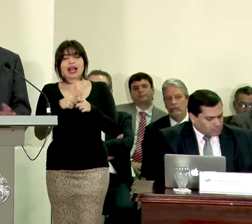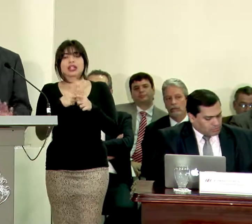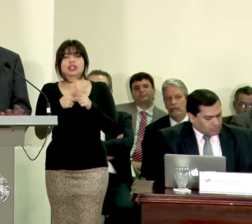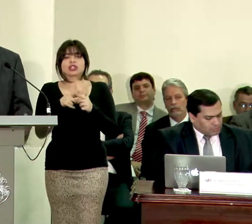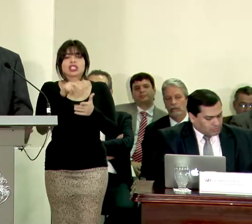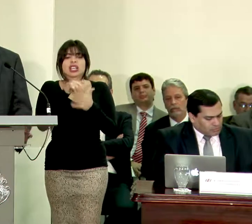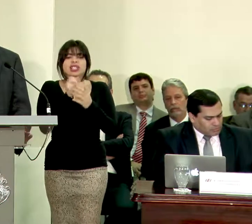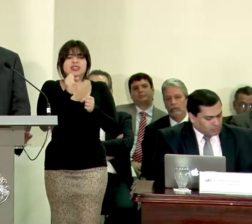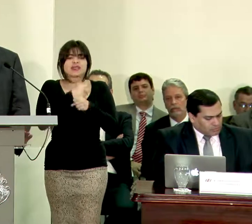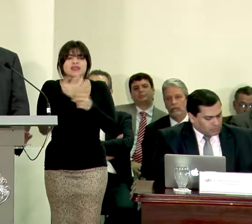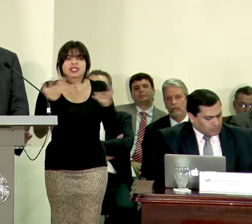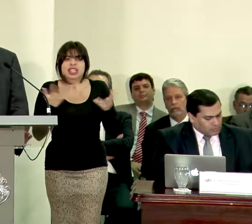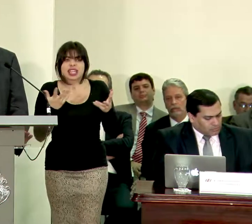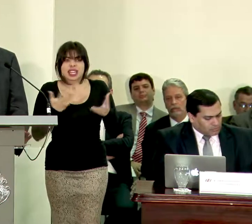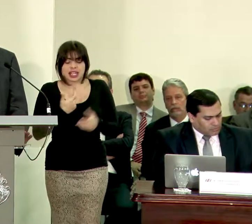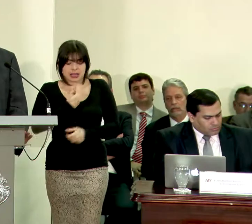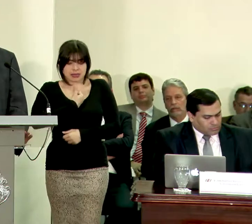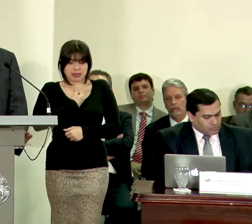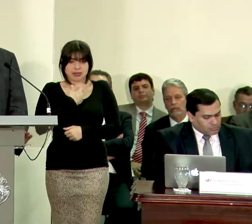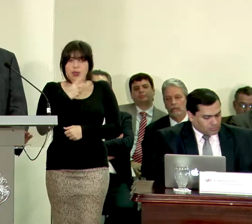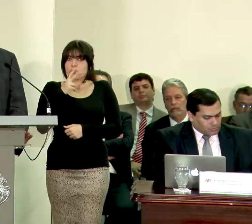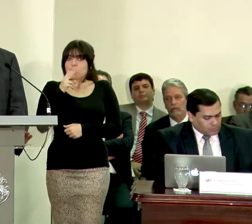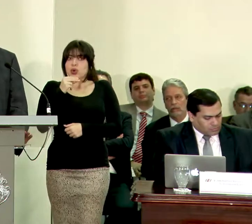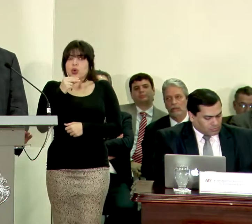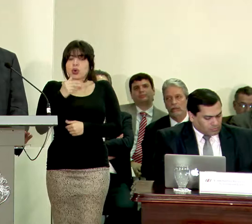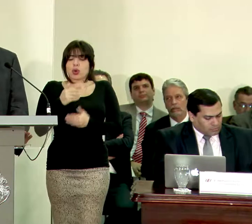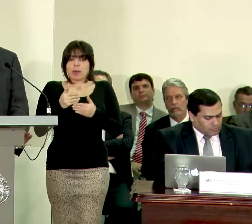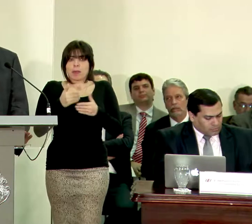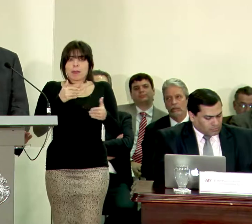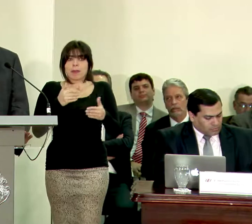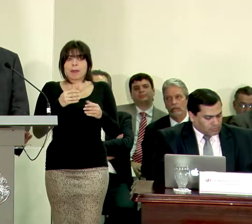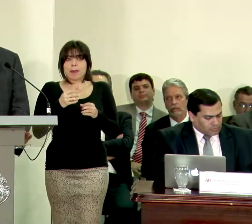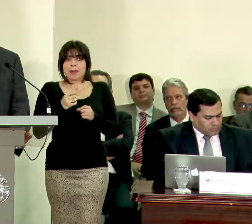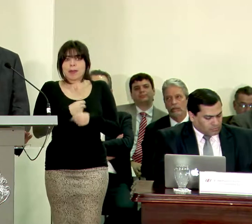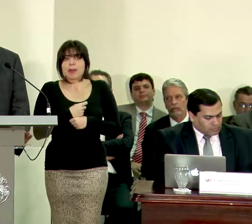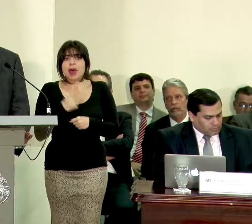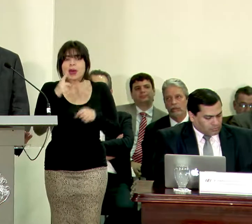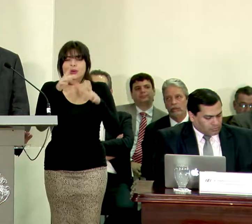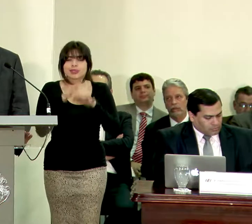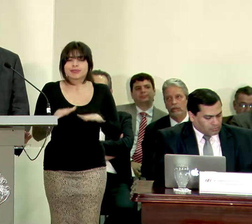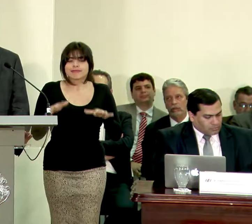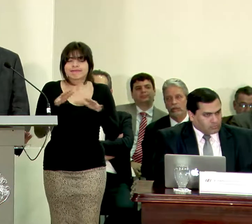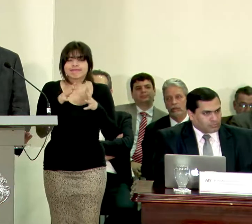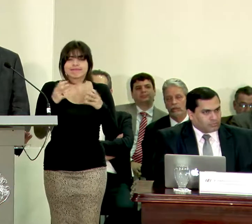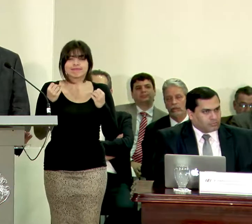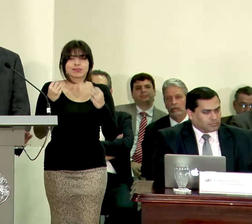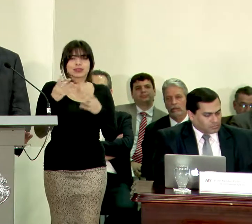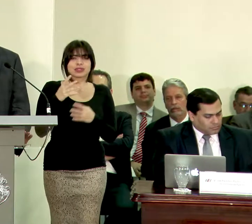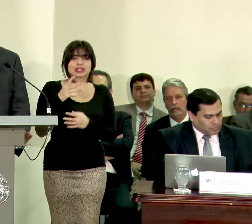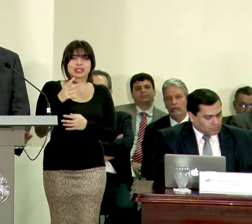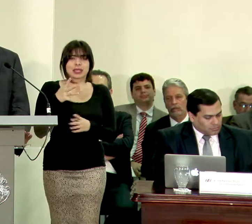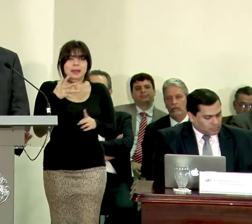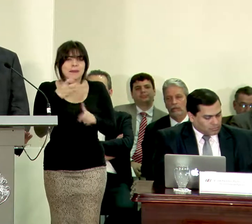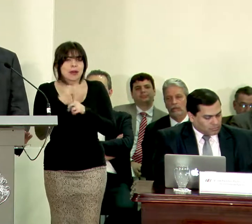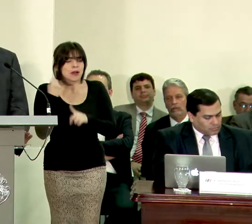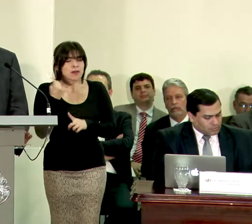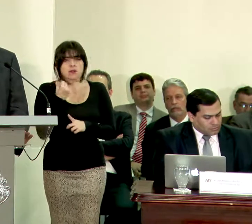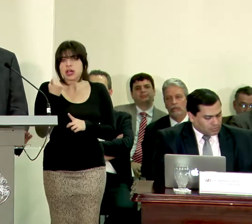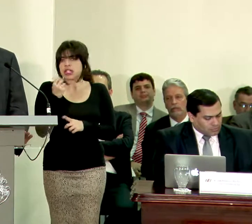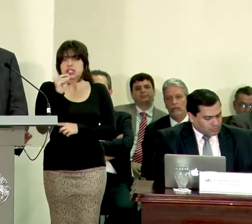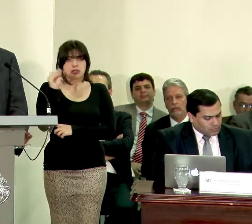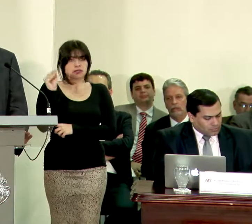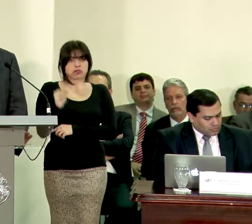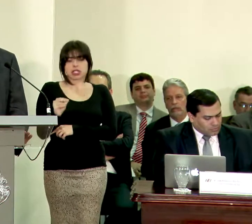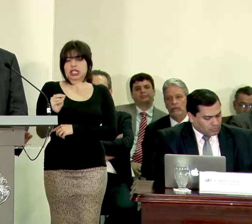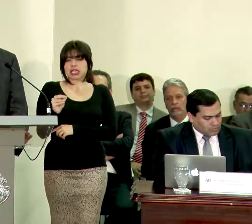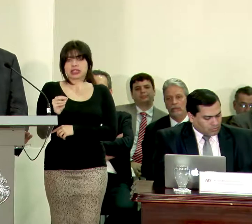hace que uno no prevea un incremento excesivamente, digamos, un impacto muy fuerte en las tasas de